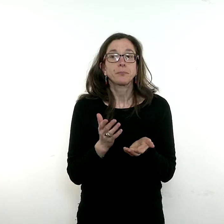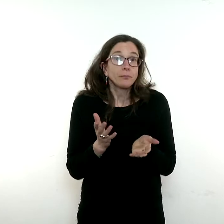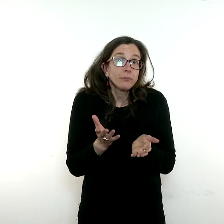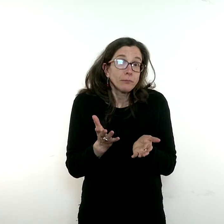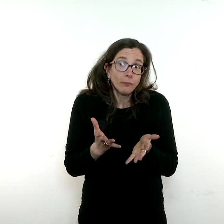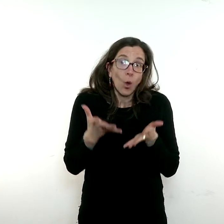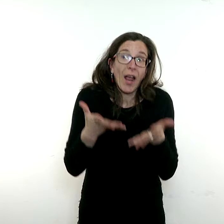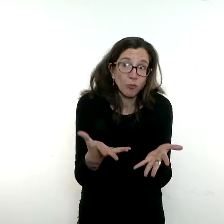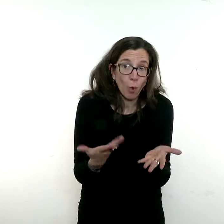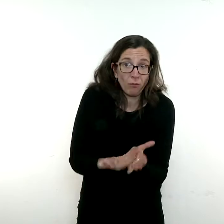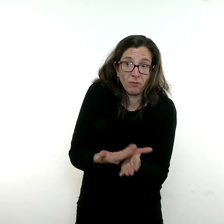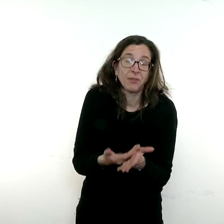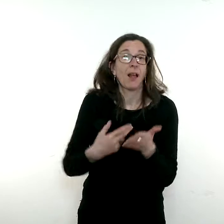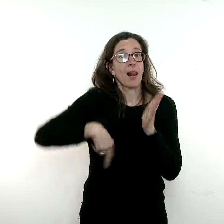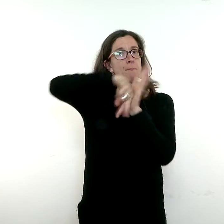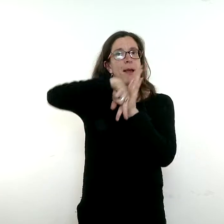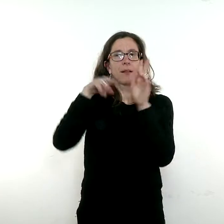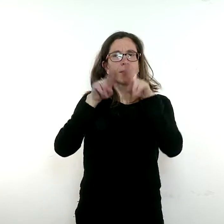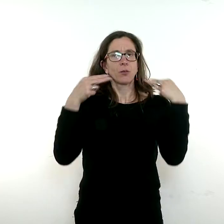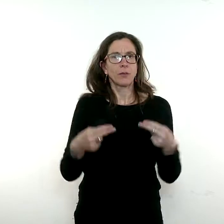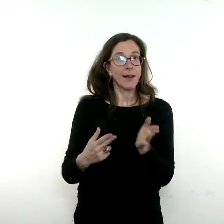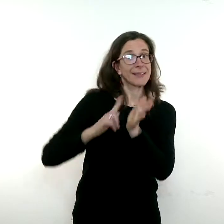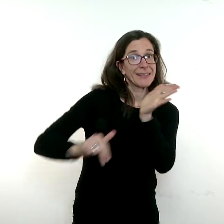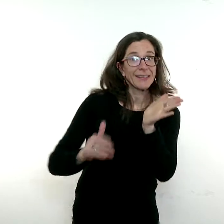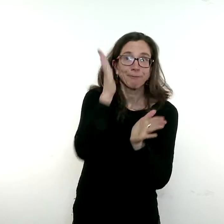engager dans cette signature de ce label international.